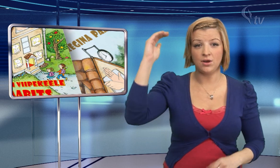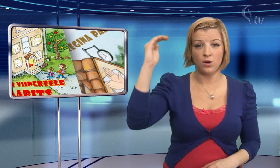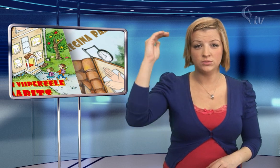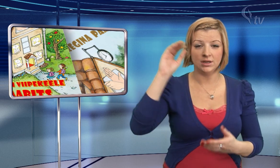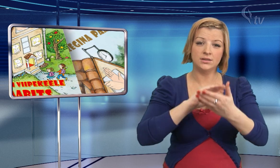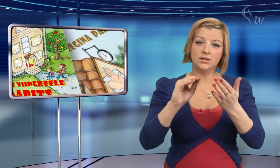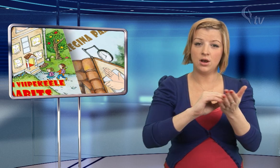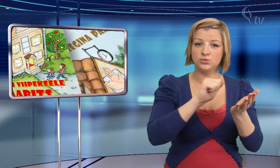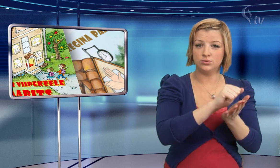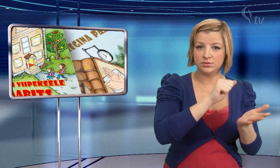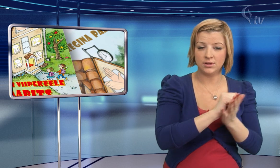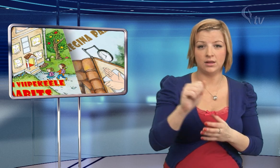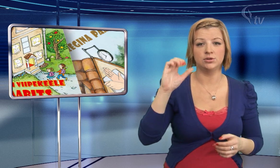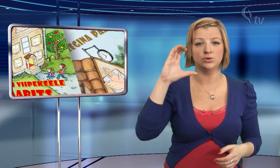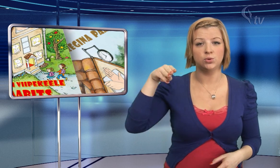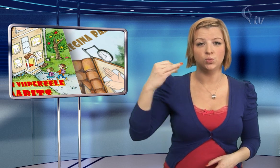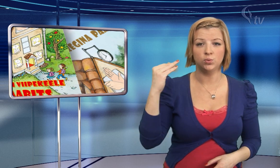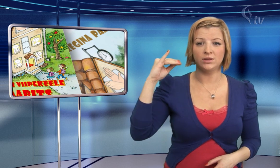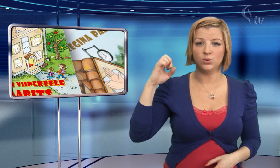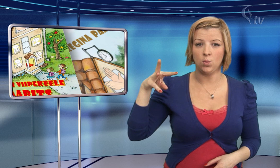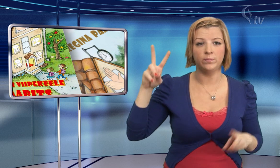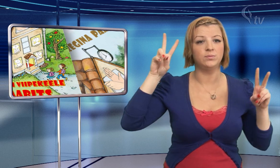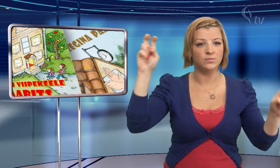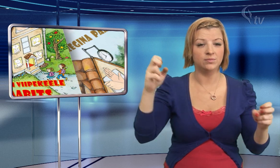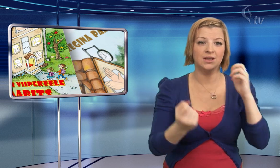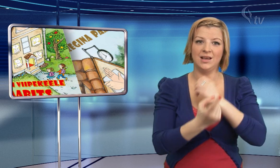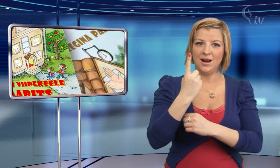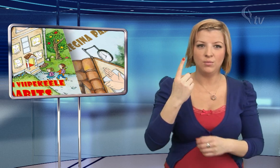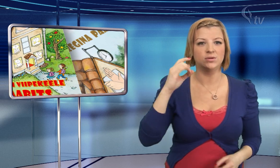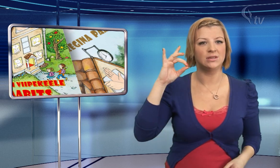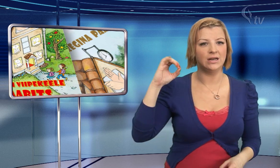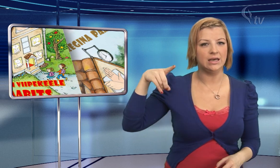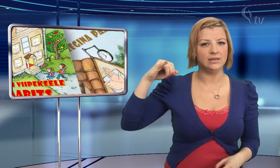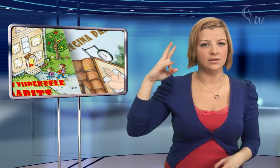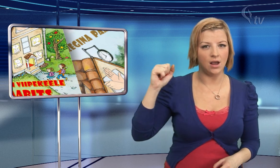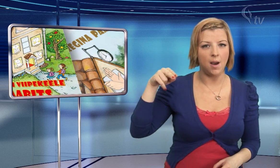Detsembri alguses ilmus kirjastuselt Studium Regina Paabo kirjutatud Eesti viipekeele aabits.